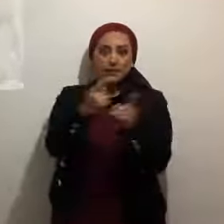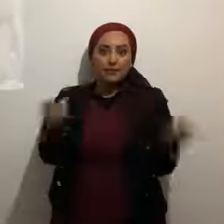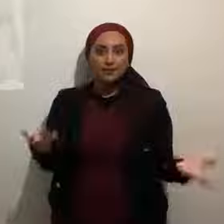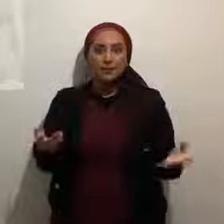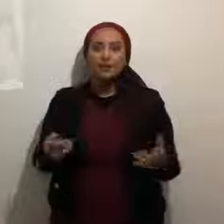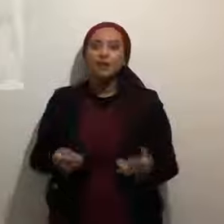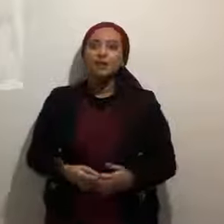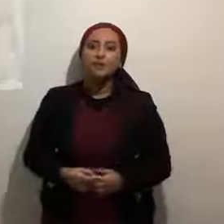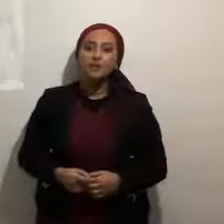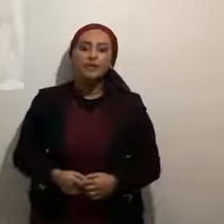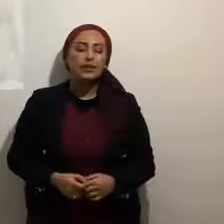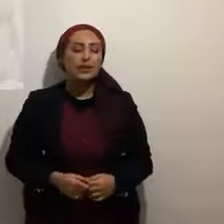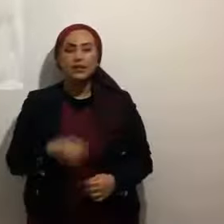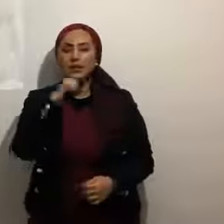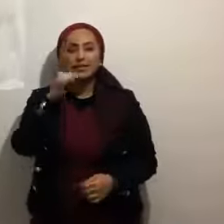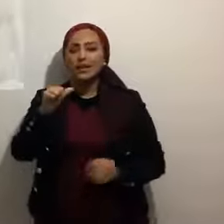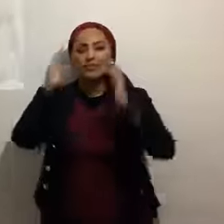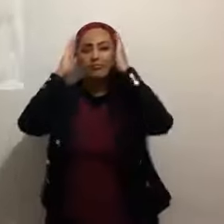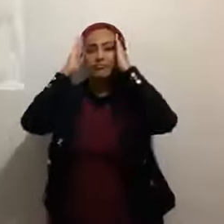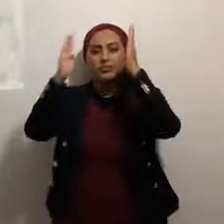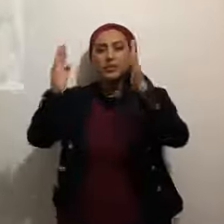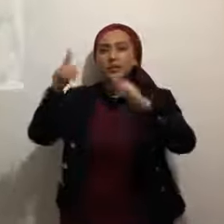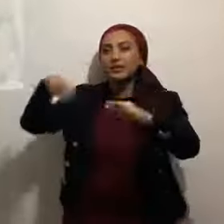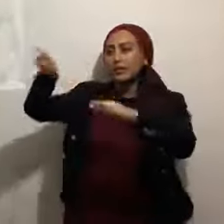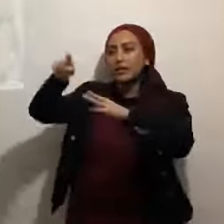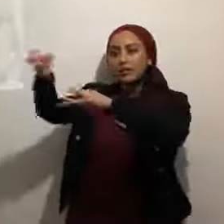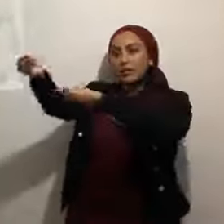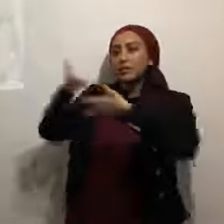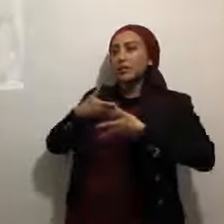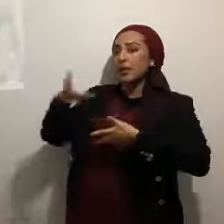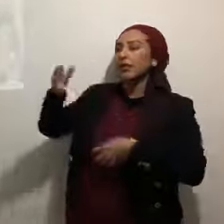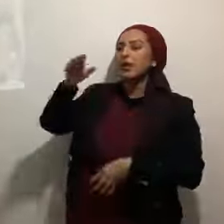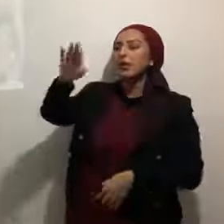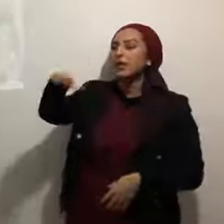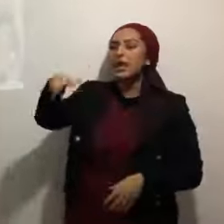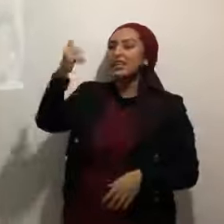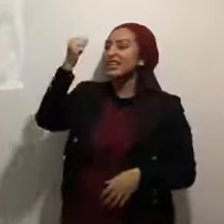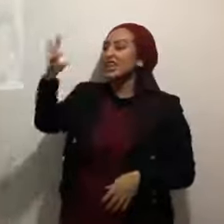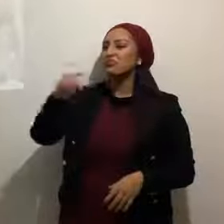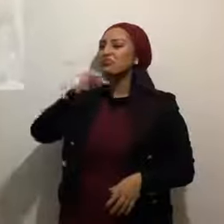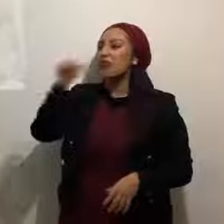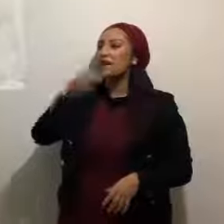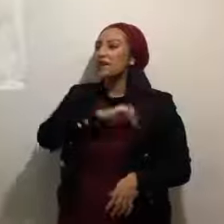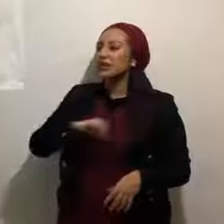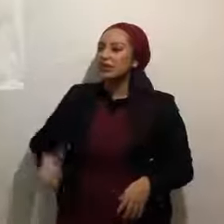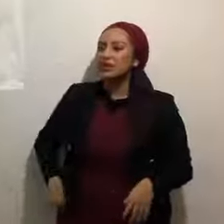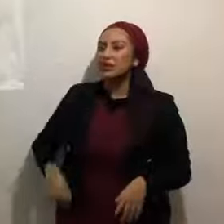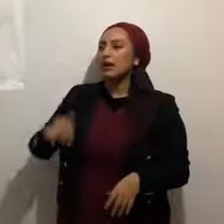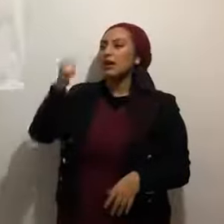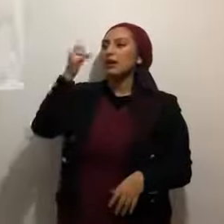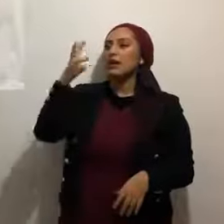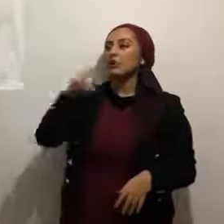Entonces, no les hagas caso a los que te digan, Yahshua no es el Mesías, Yahshua no es Elohim, etcétera,